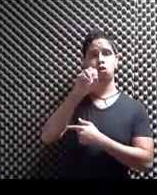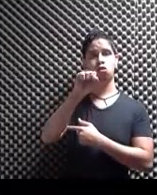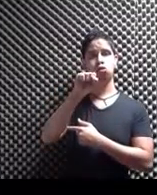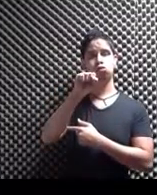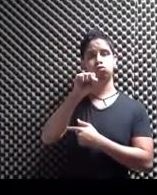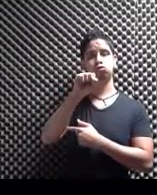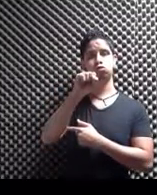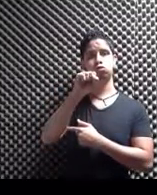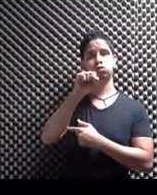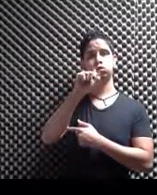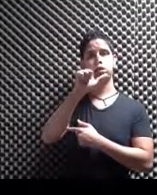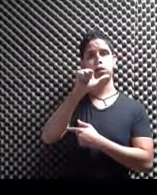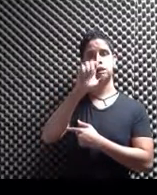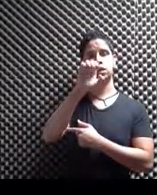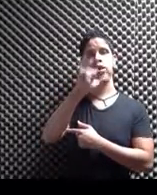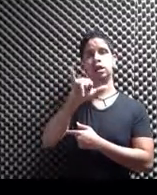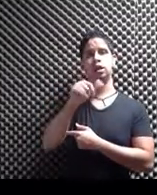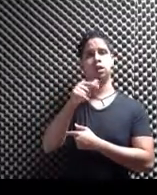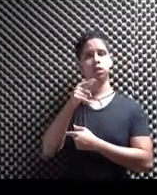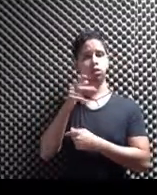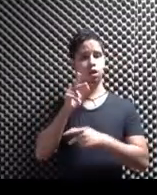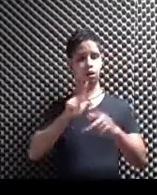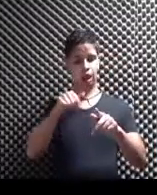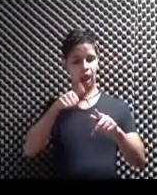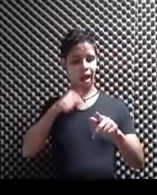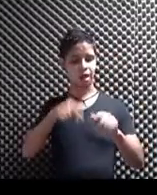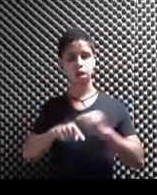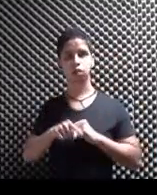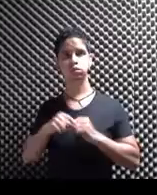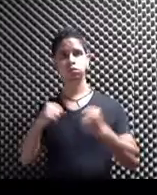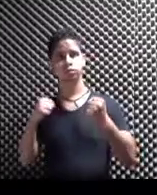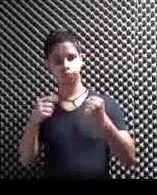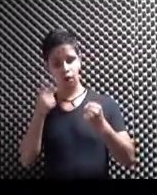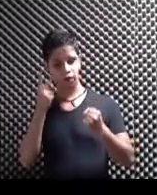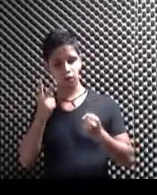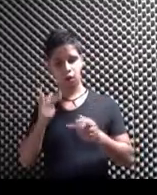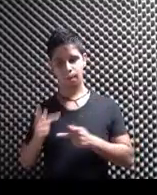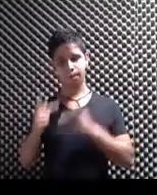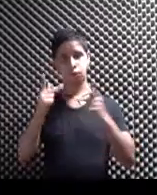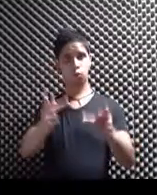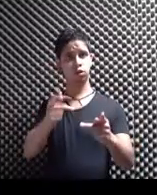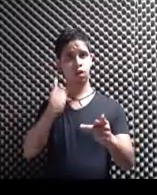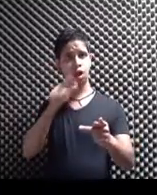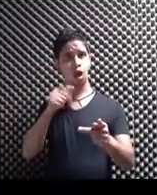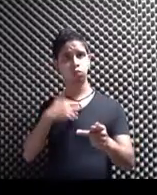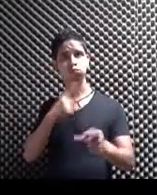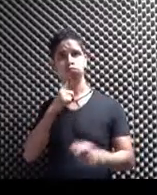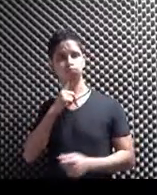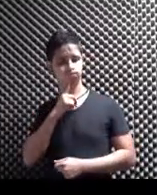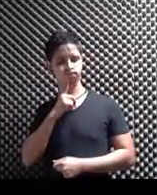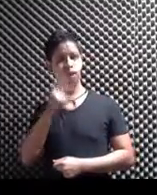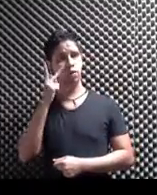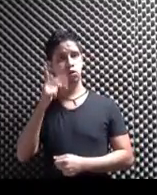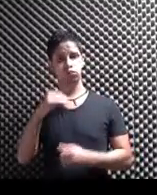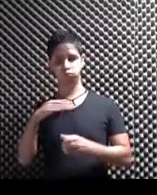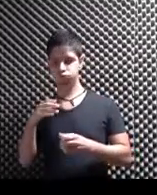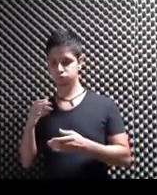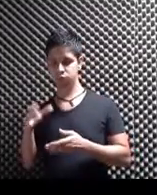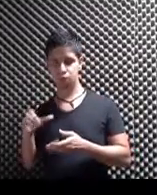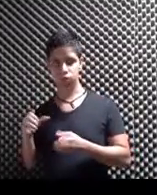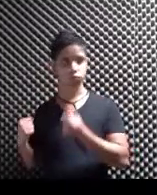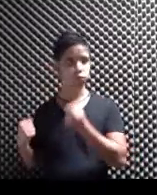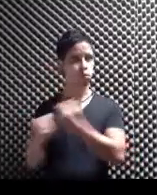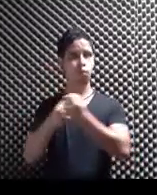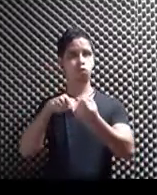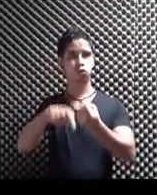principio. Ella creyó mucho en la propuesta que ustedes nos hicieron. Rosie me ayudó, bueno, tú